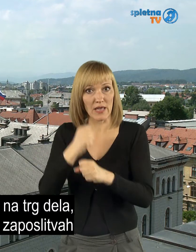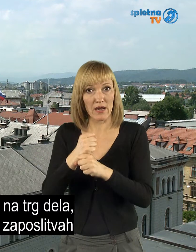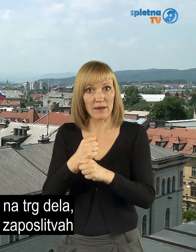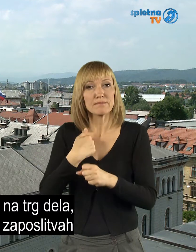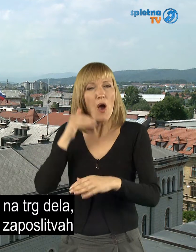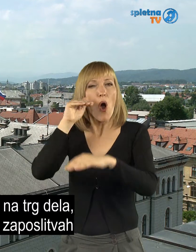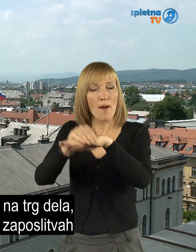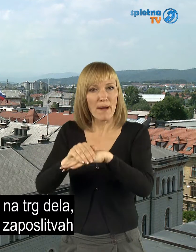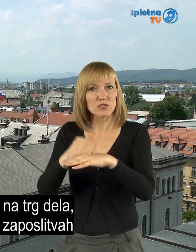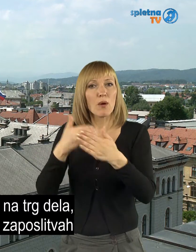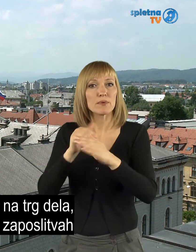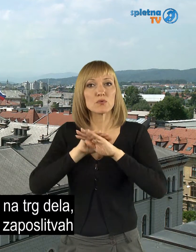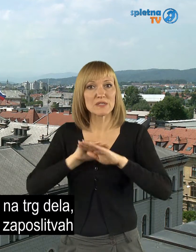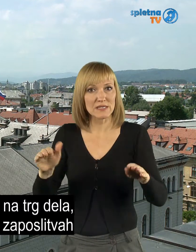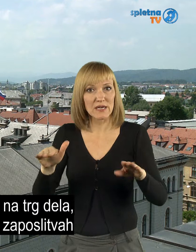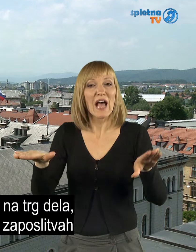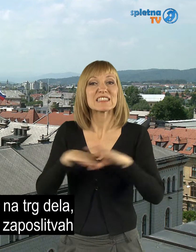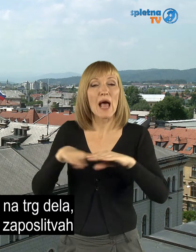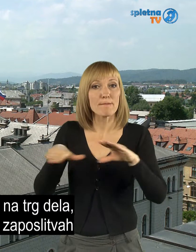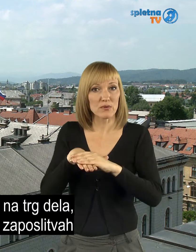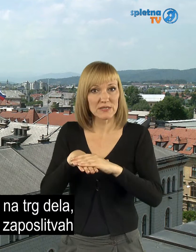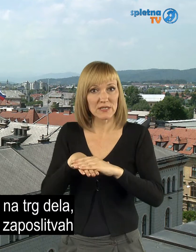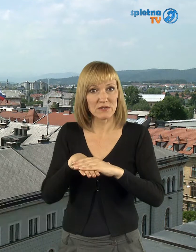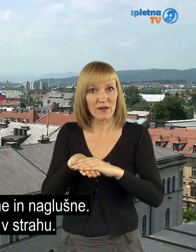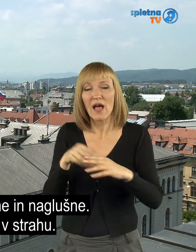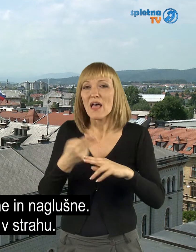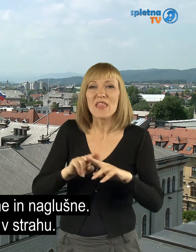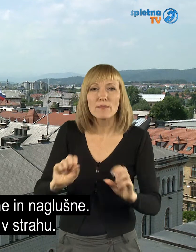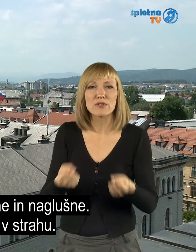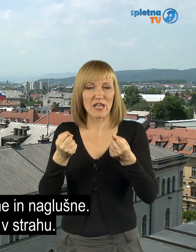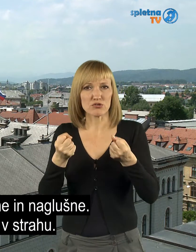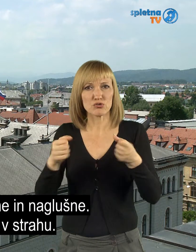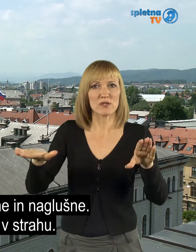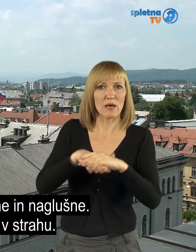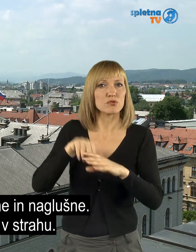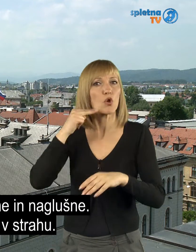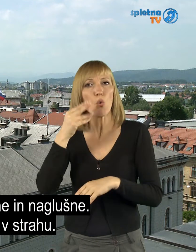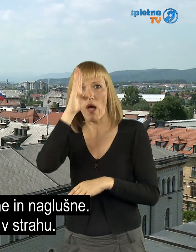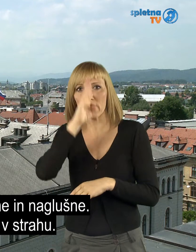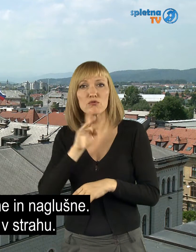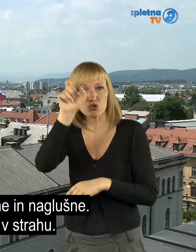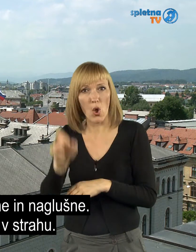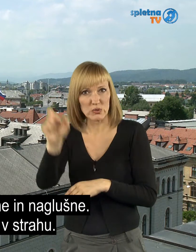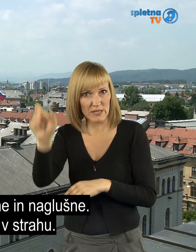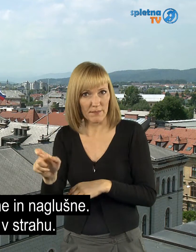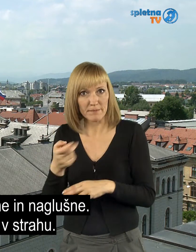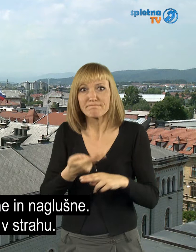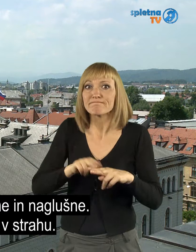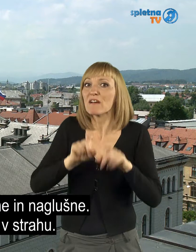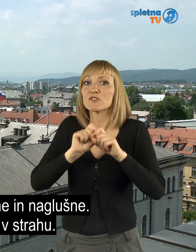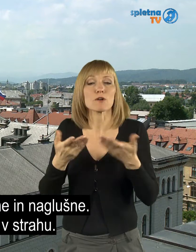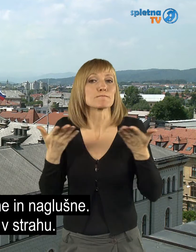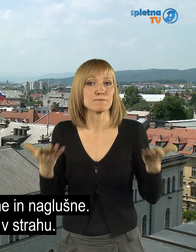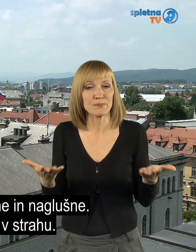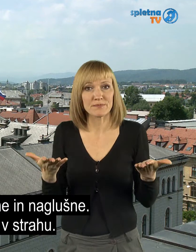dela, opažamo, da pri vseh zaposlitvah najtežje zaposlujejo gluhe in naglušne. Večinoma